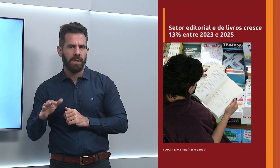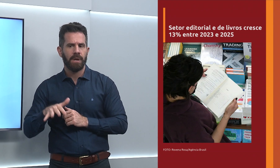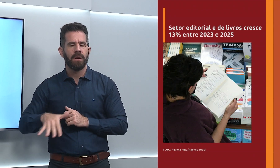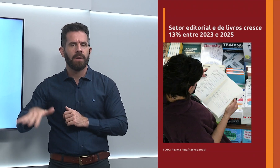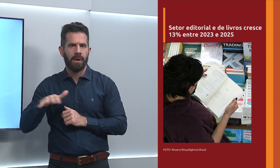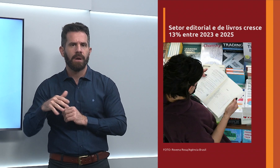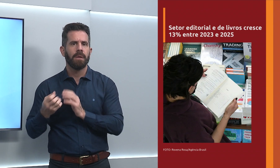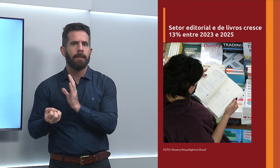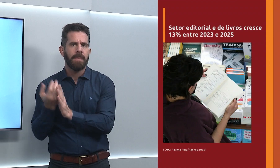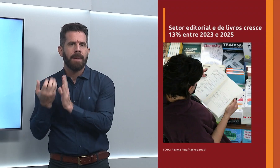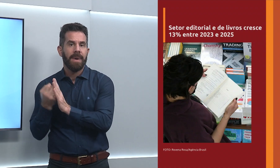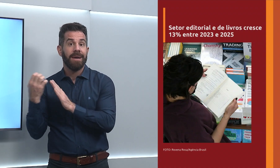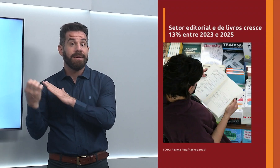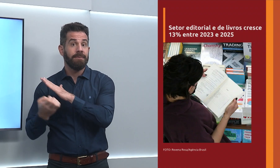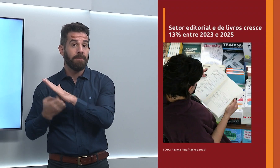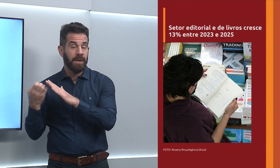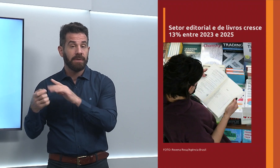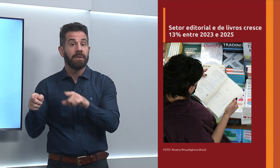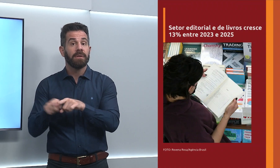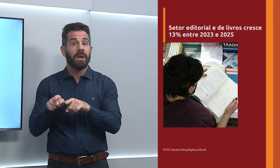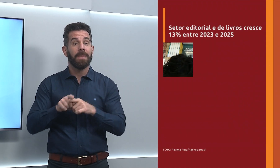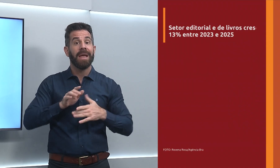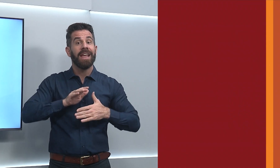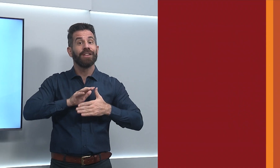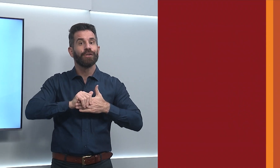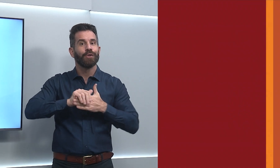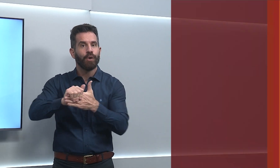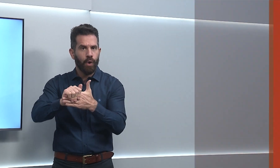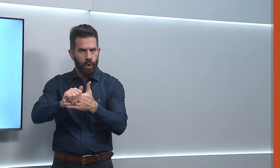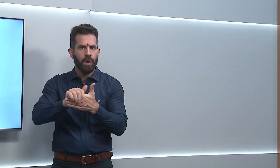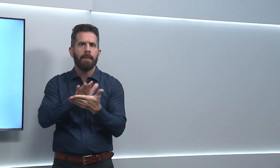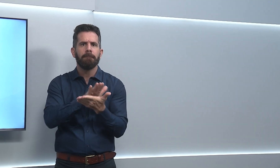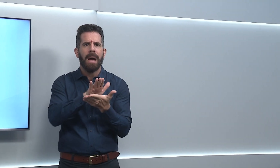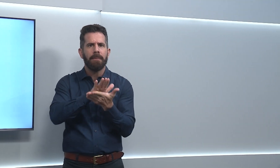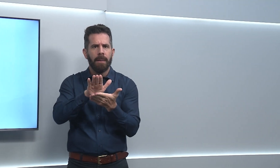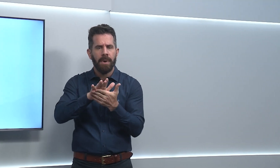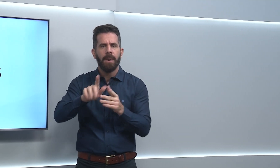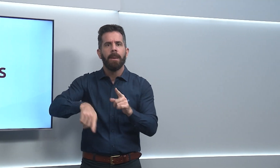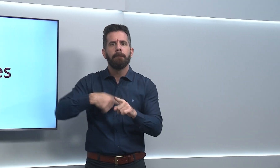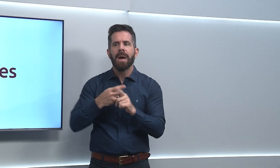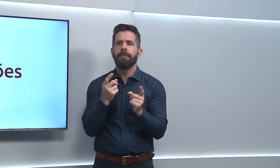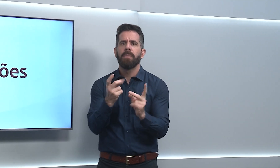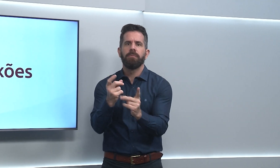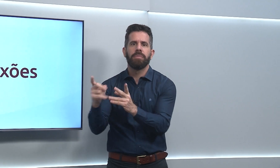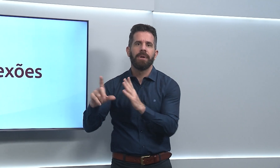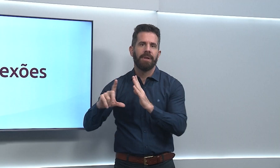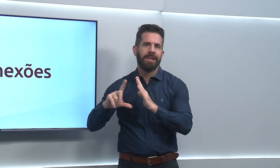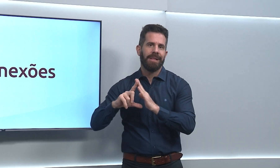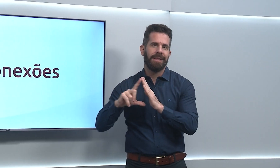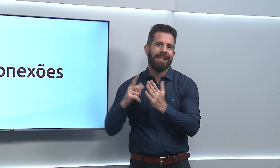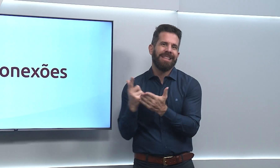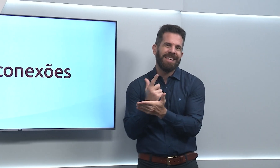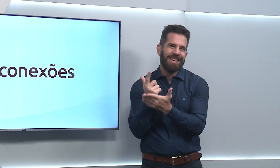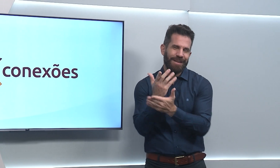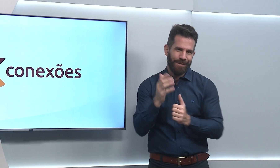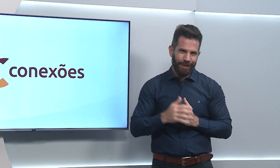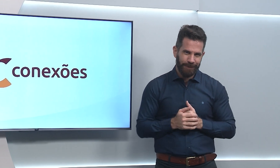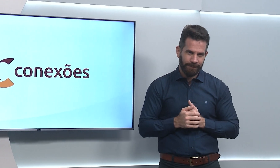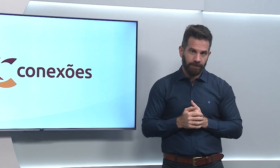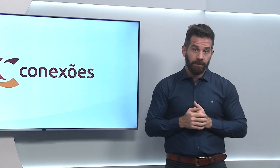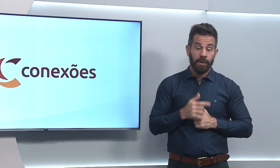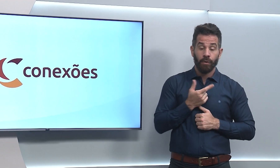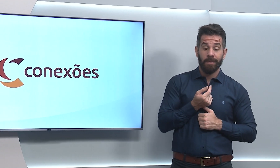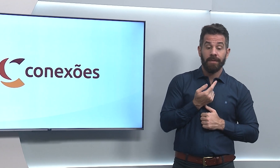empresas, com destaque para o avanço das editoras e do comércio varejista de livros. De 2024